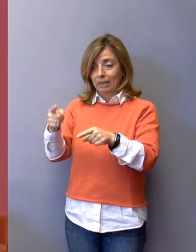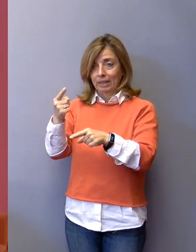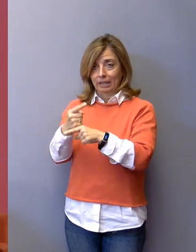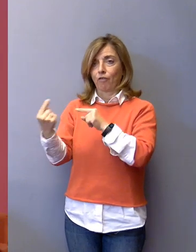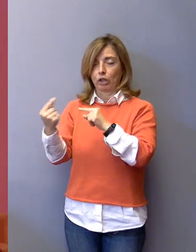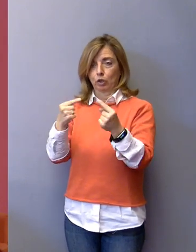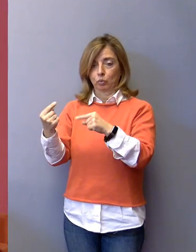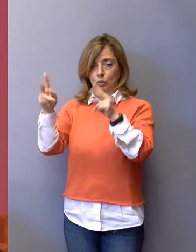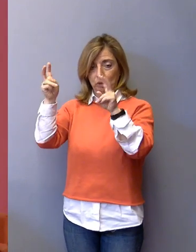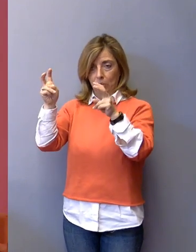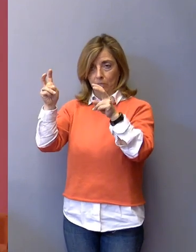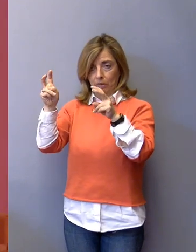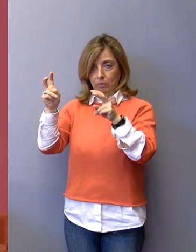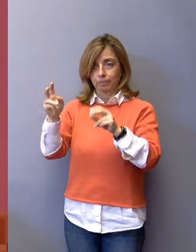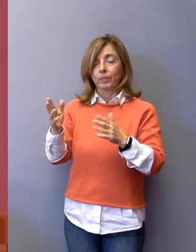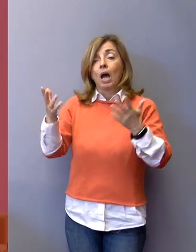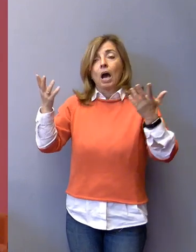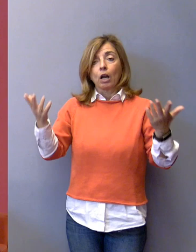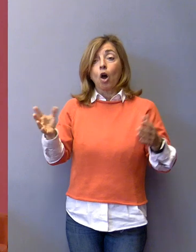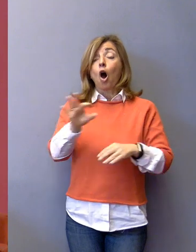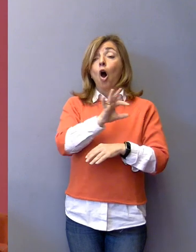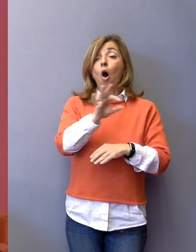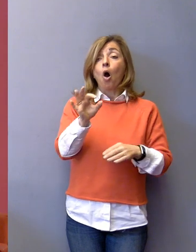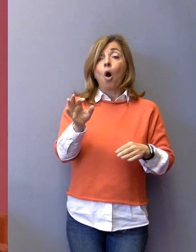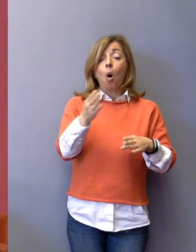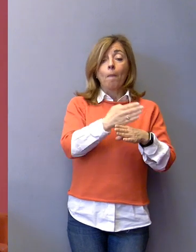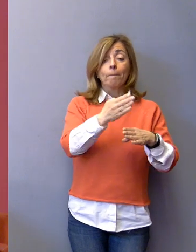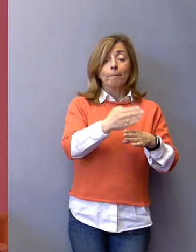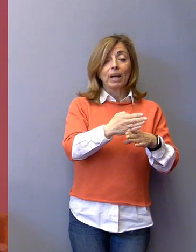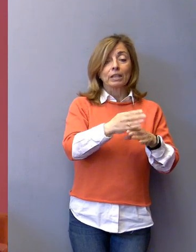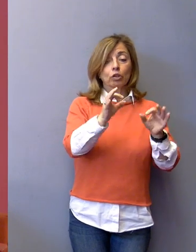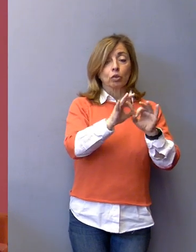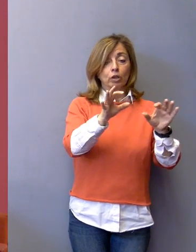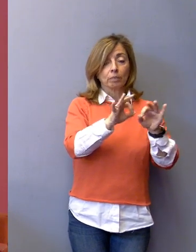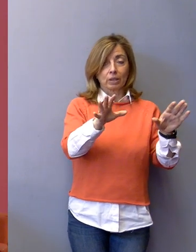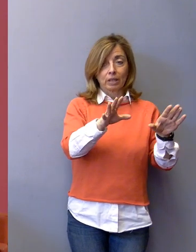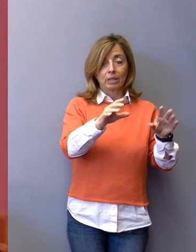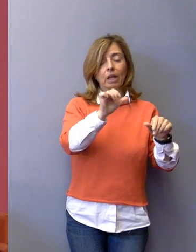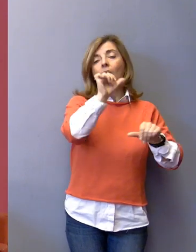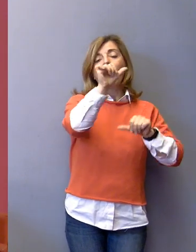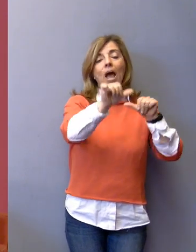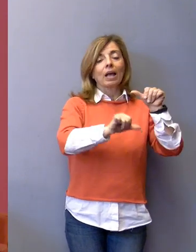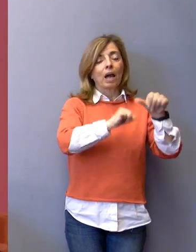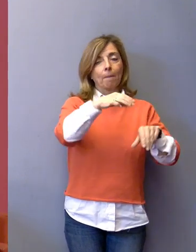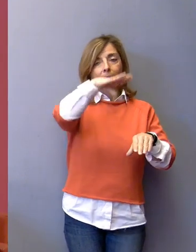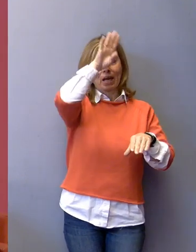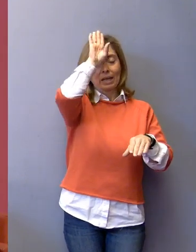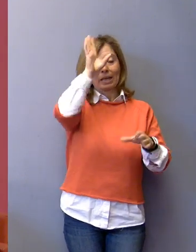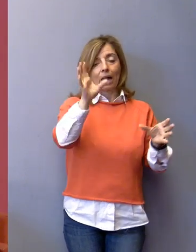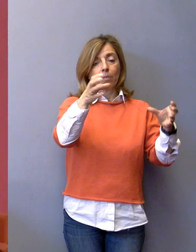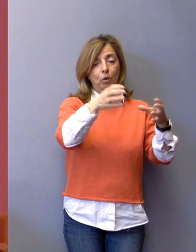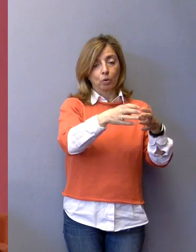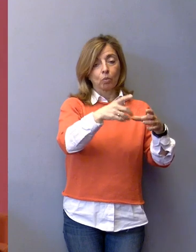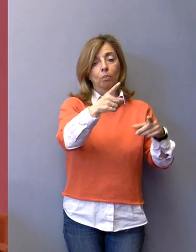lo dico con grande rispetto cambia capogruppo e viene la consigliera Lodi se presenta un documento in